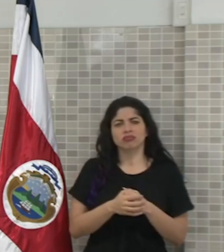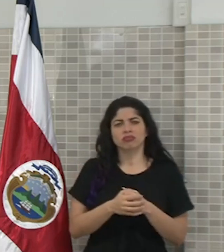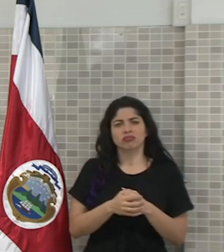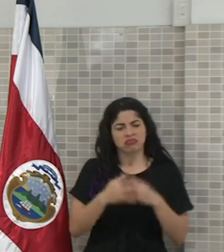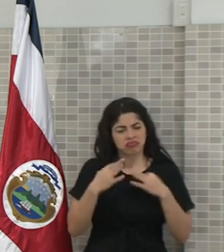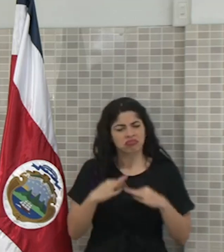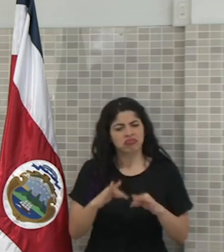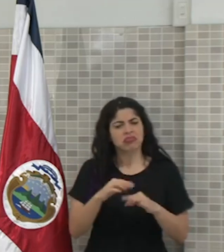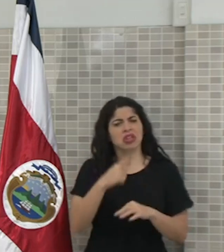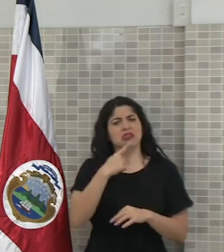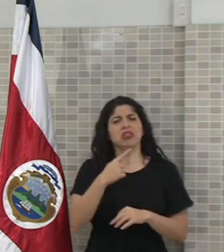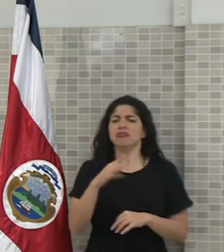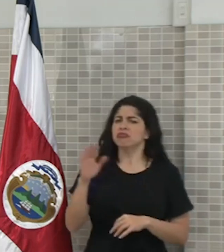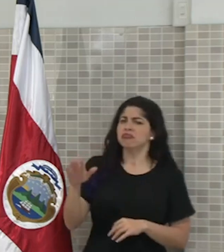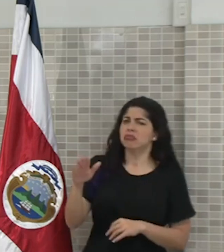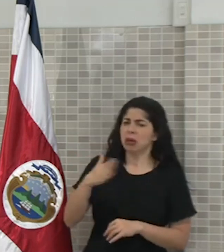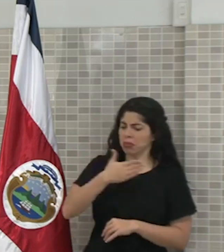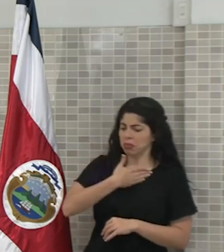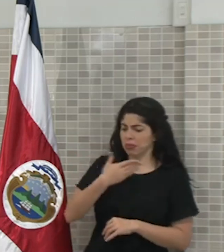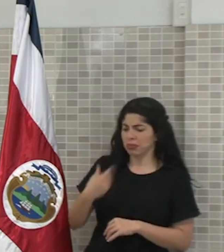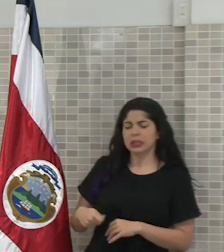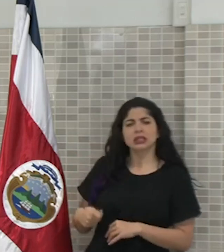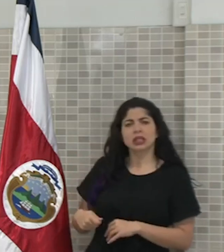y él ha dicho: presidente,